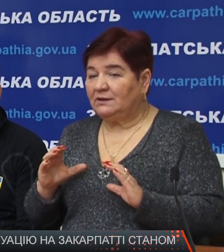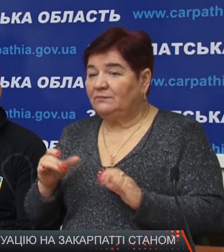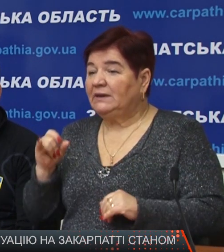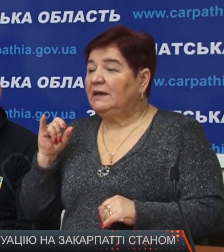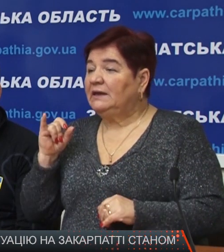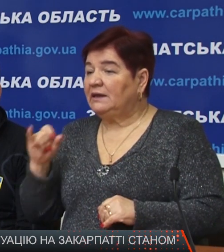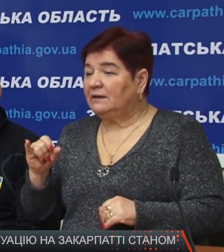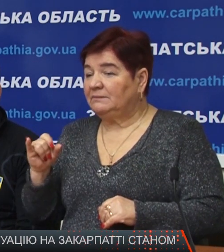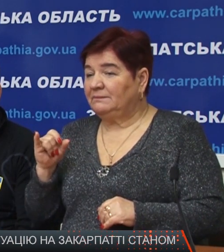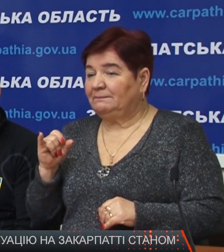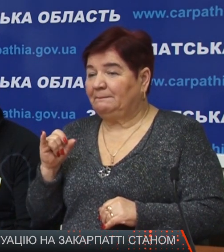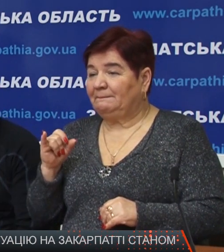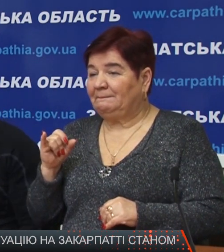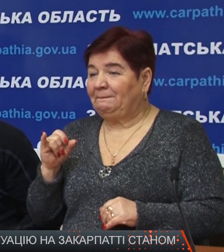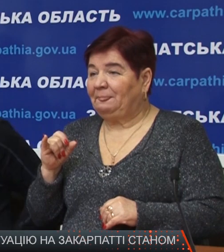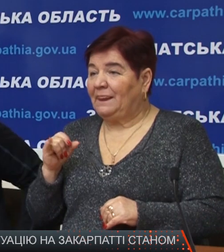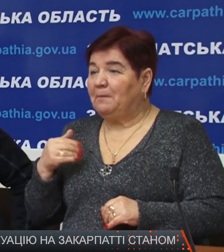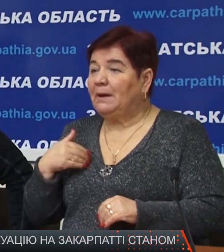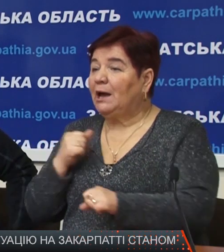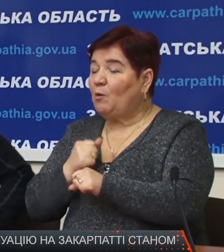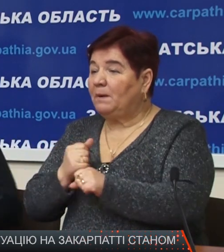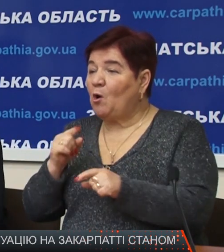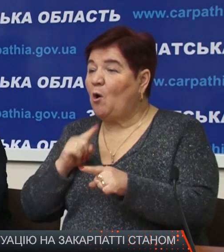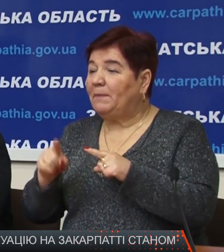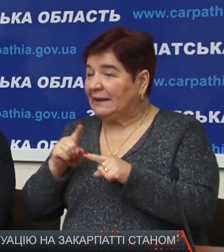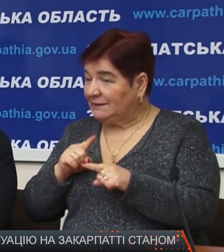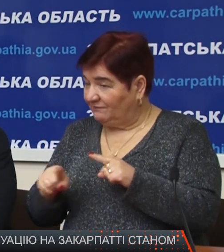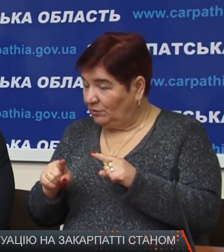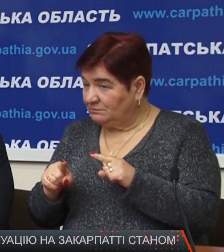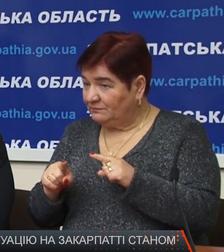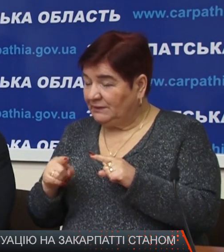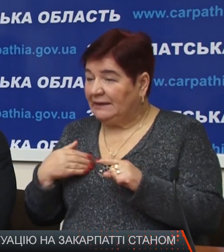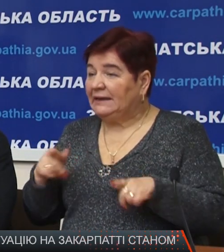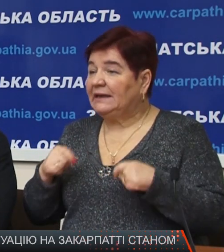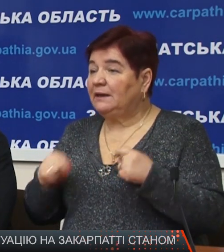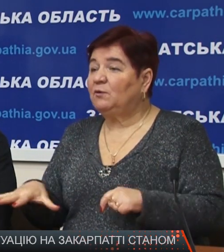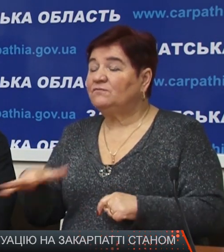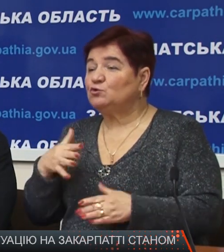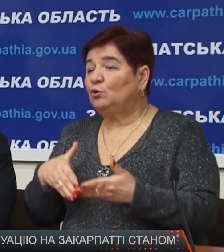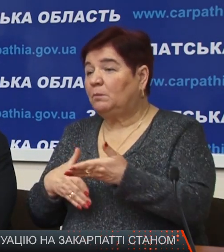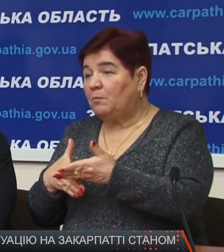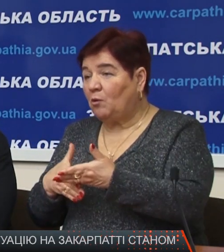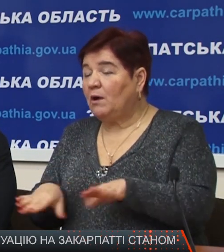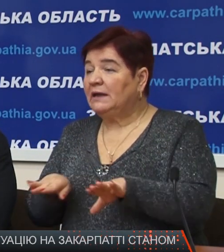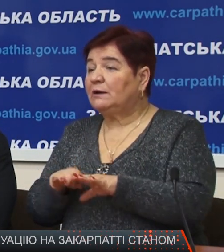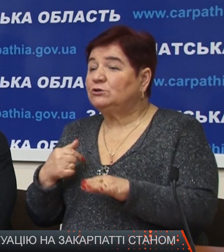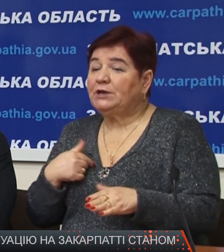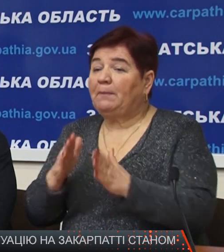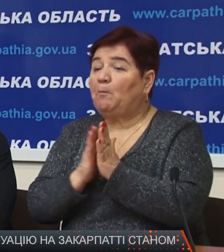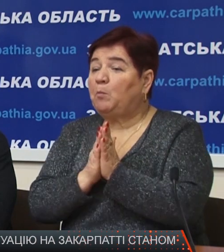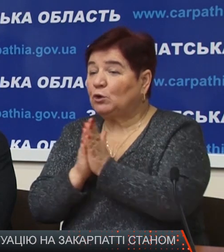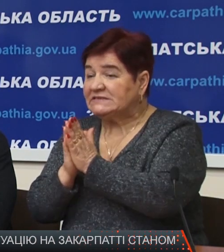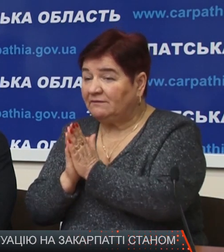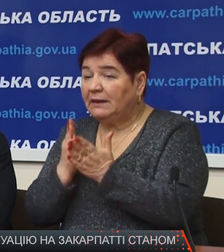І це ми робимо оперативно і надаємо цю допомогу. І також я би попросив, якщо є